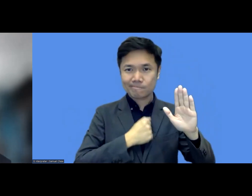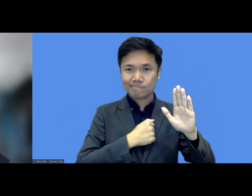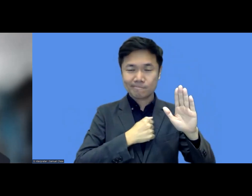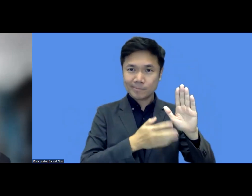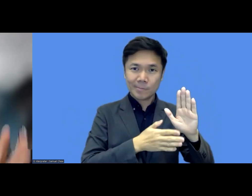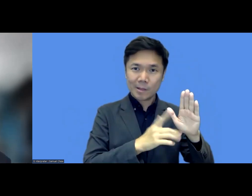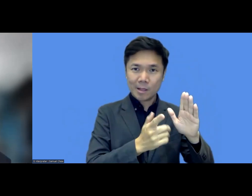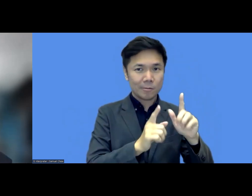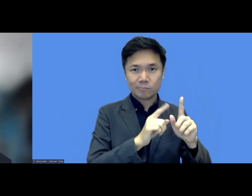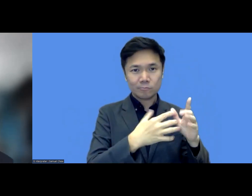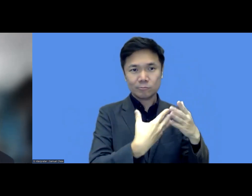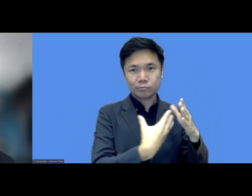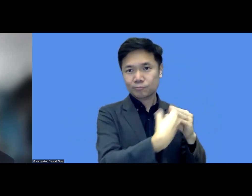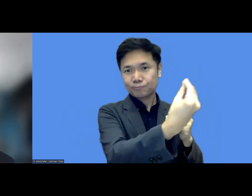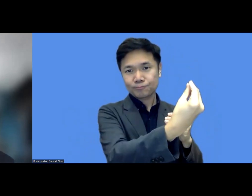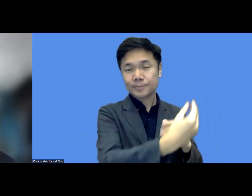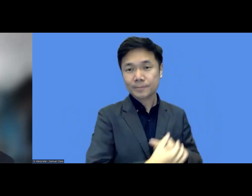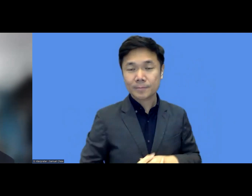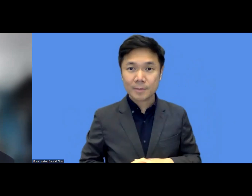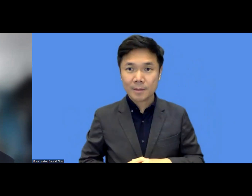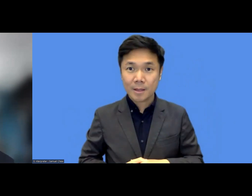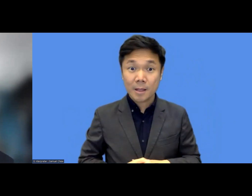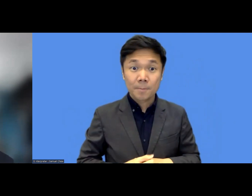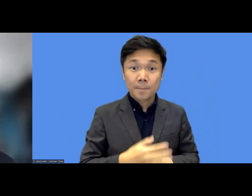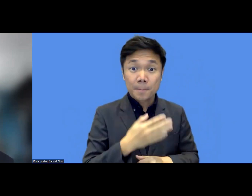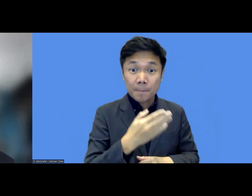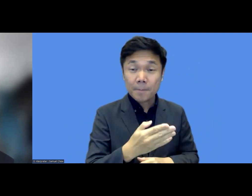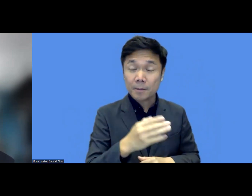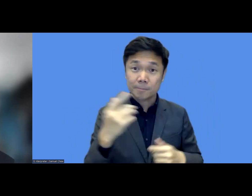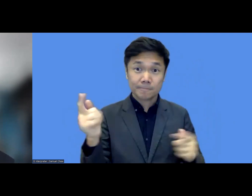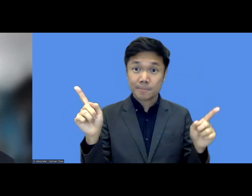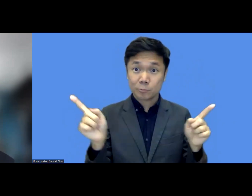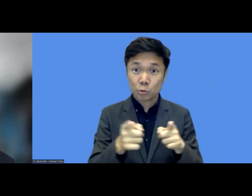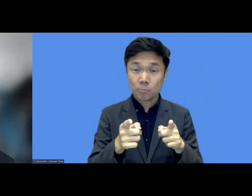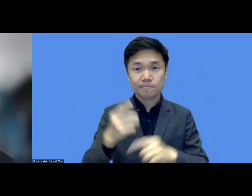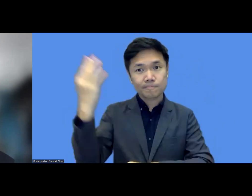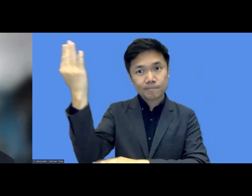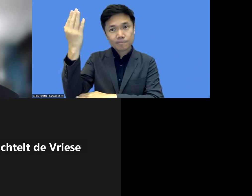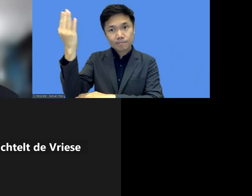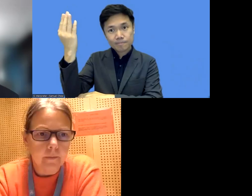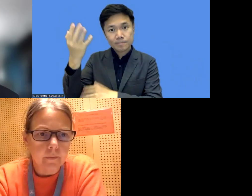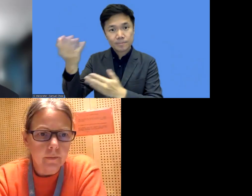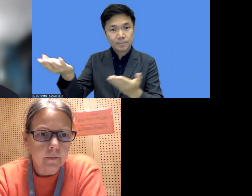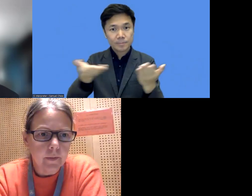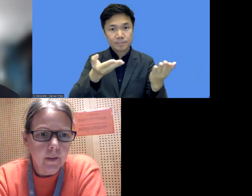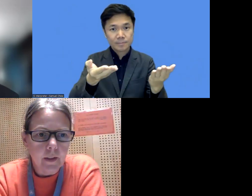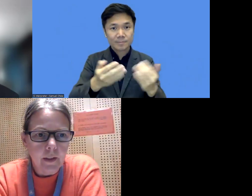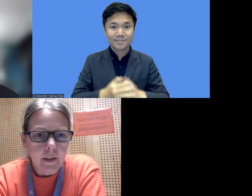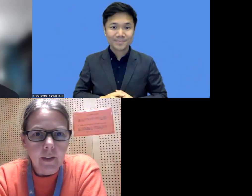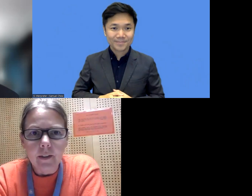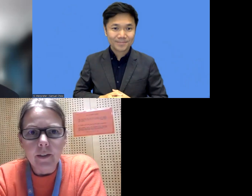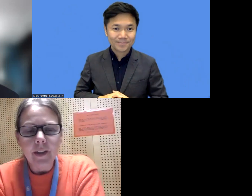ir, pero Magdal, si tú puedes darnos 30 segundos de respuestas sobre esta